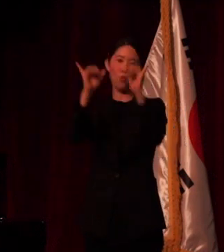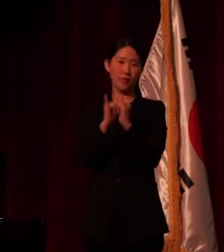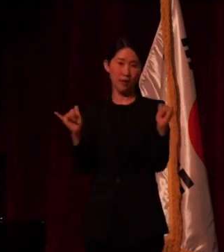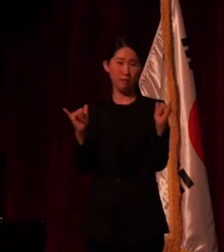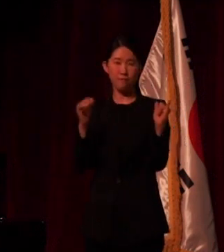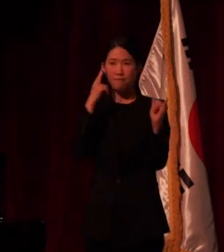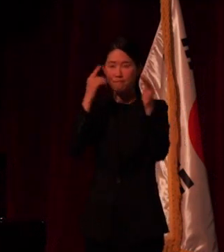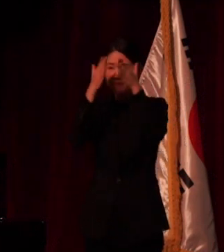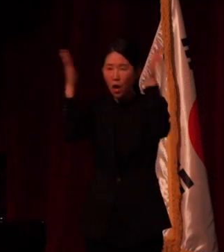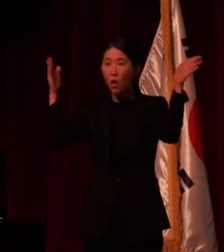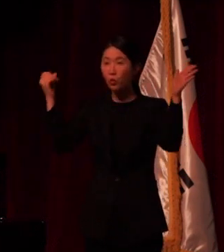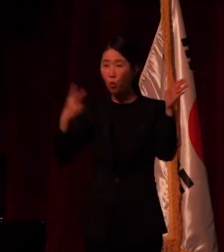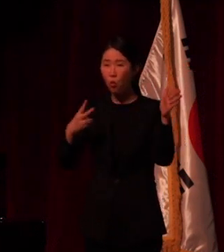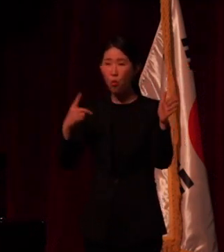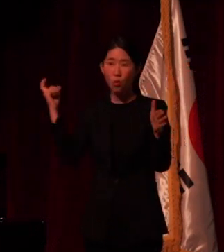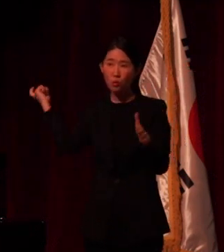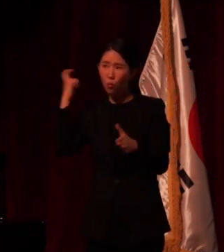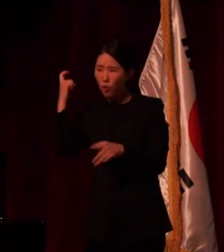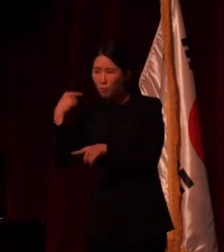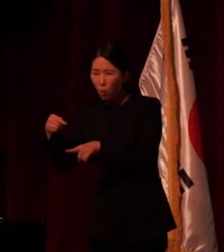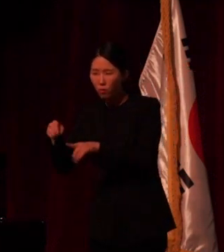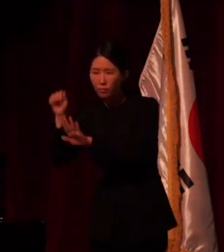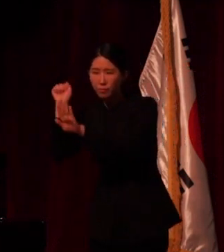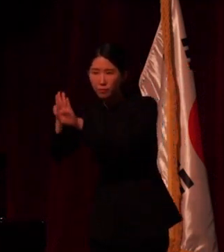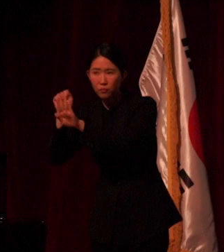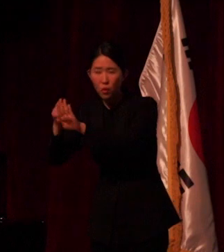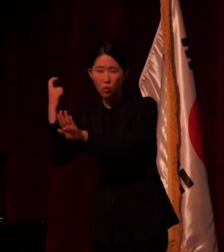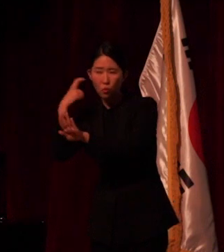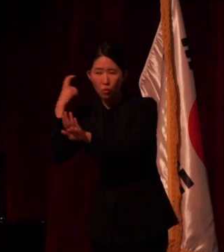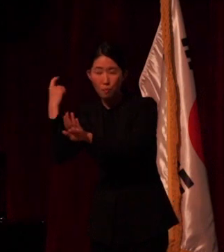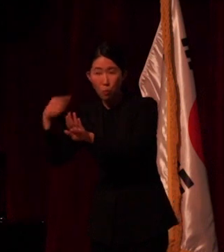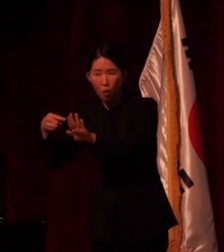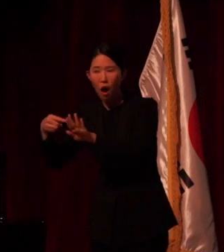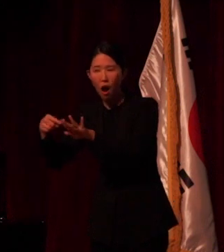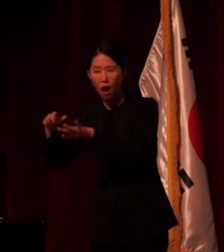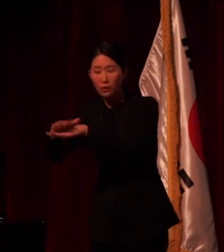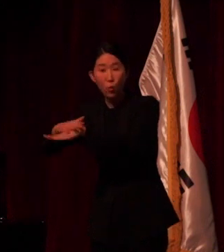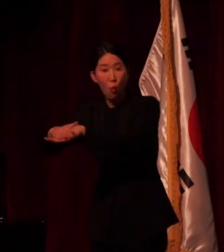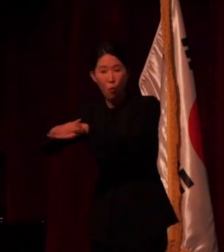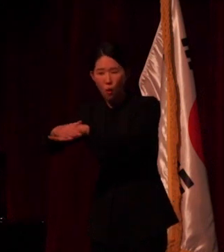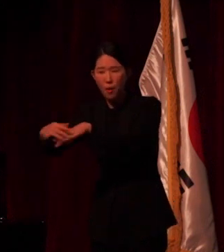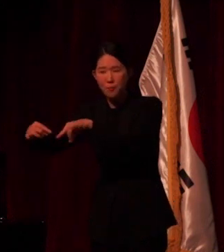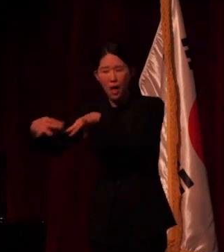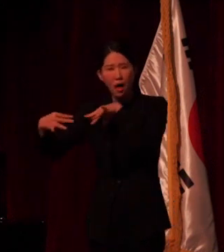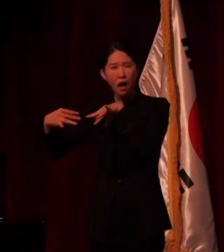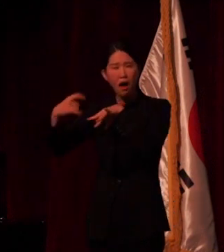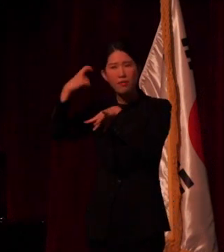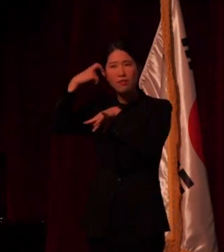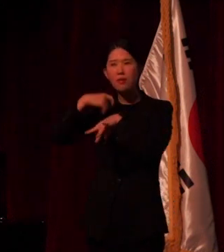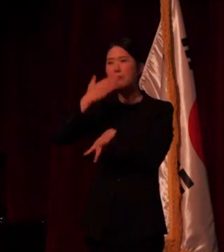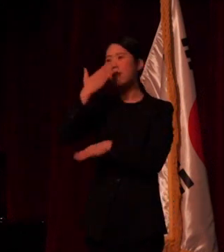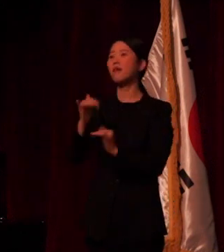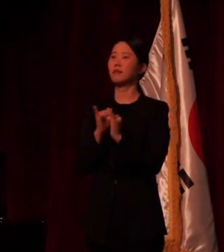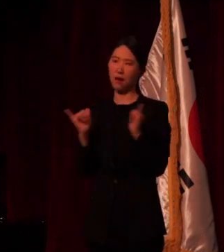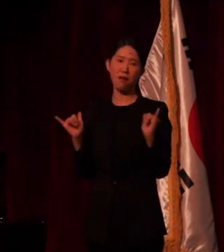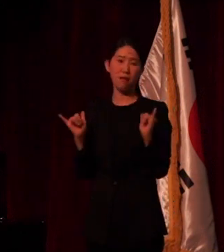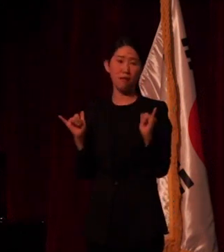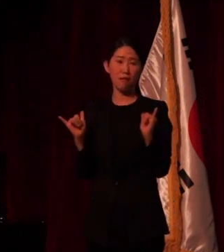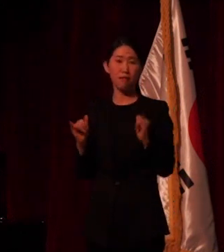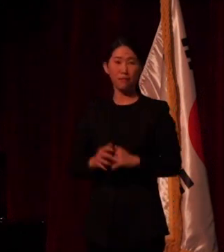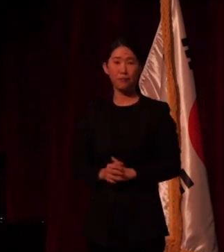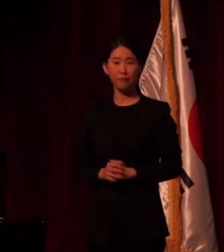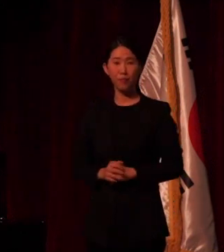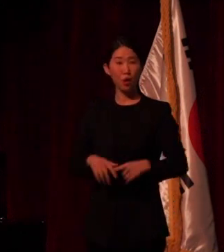나무가 어떤 소리를 내는지 촉각으로 감각할 수 있는 사람이 됩니다.